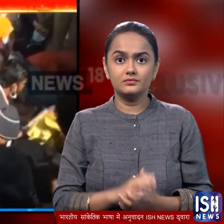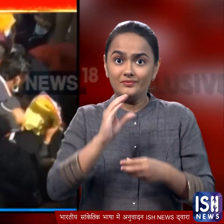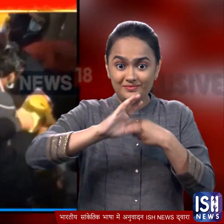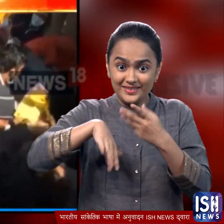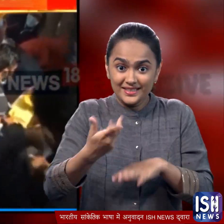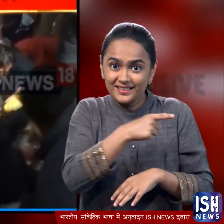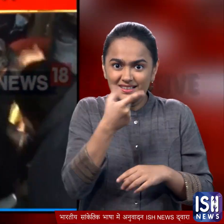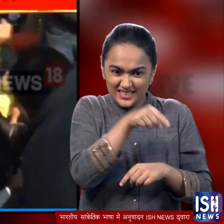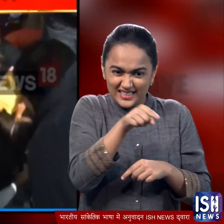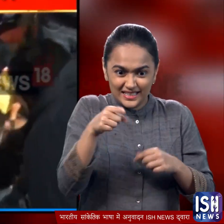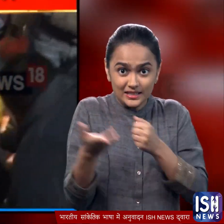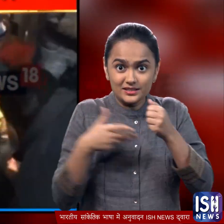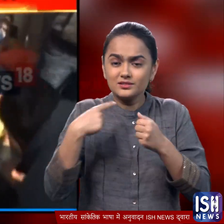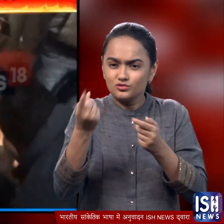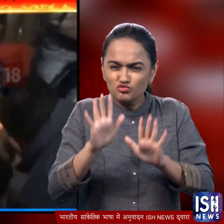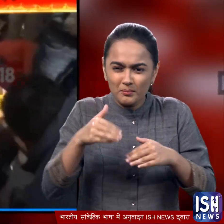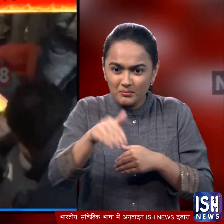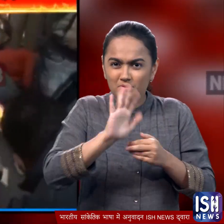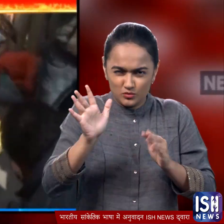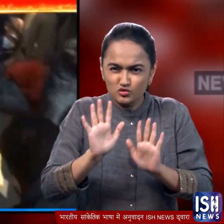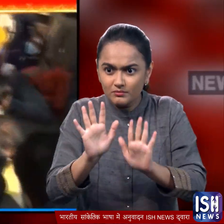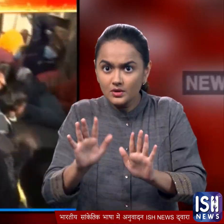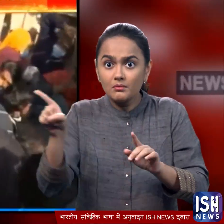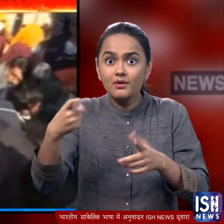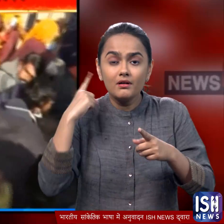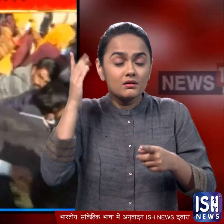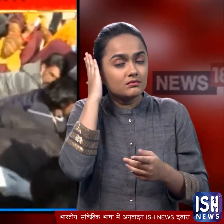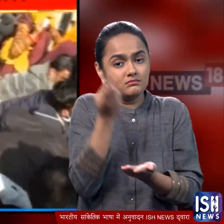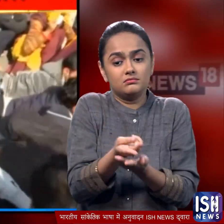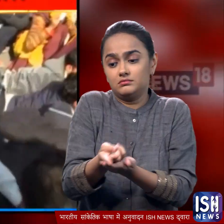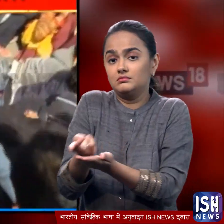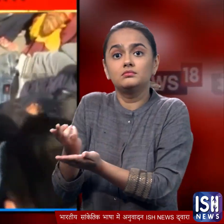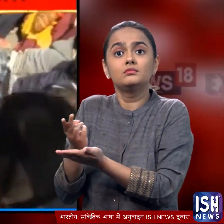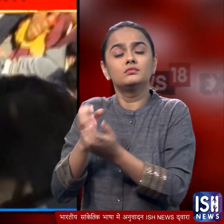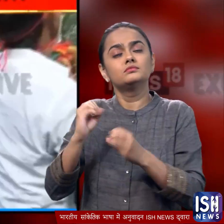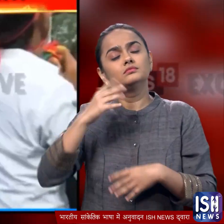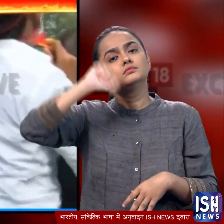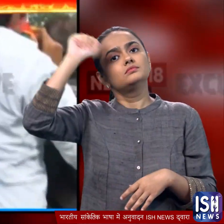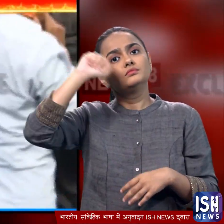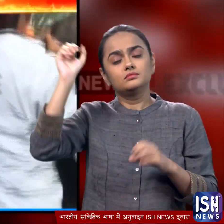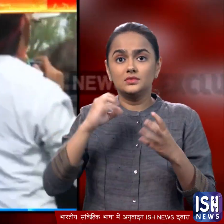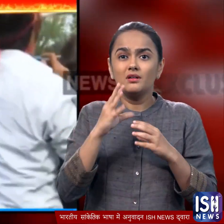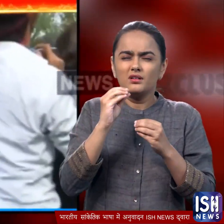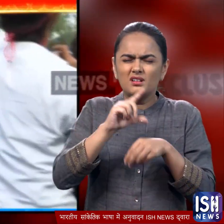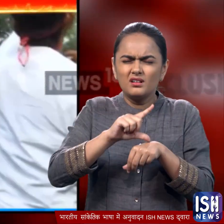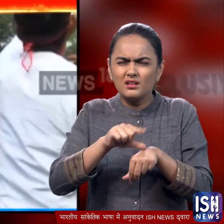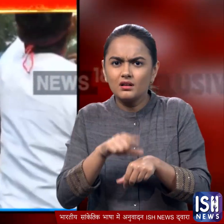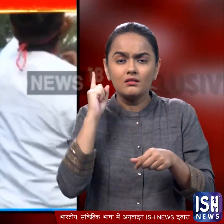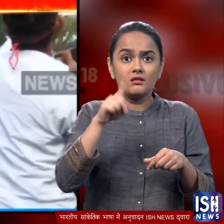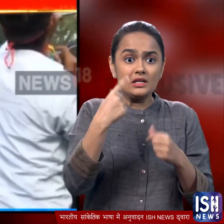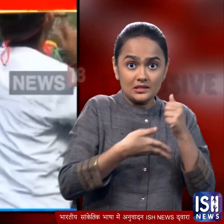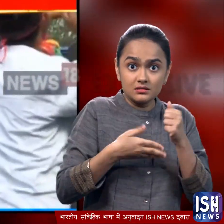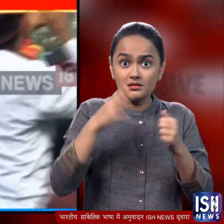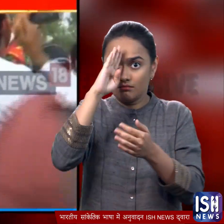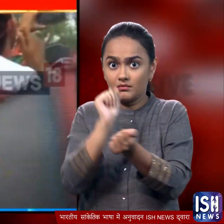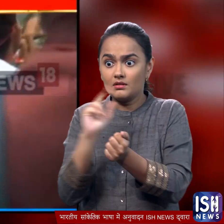इसके बाद भी जब उन किसानों को आगे बढ़ने से रोका गया तो उन्होंने जमीन पर लेटकर अपना विरोध जताना शुरू कर दिया। थोड़ी देर में पुलिस और किसानों के बीच